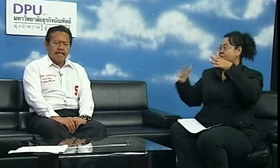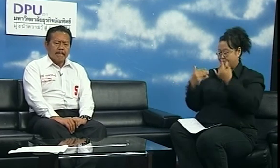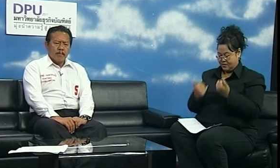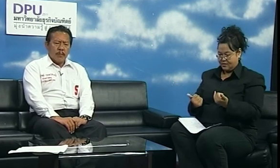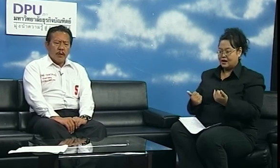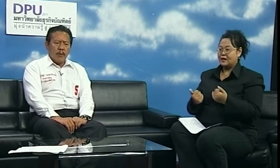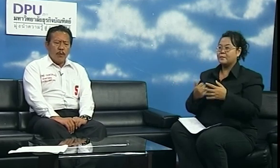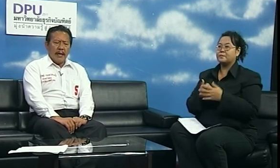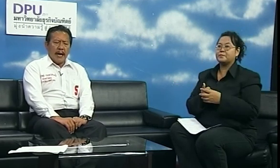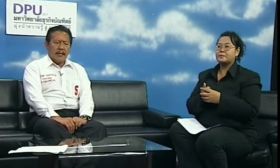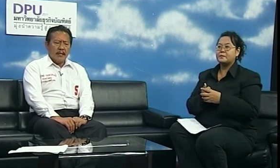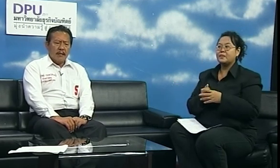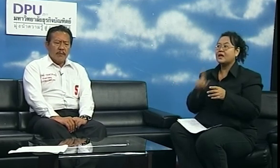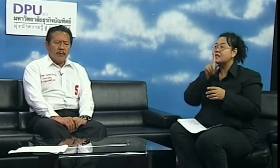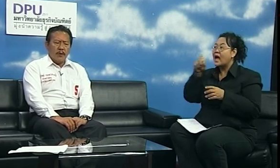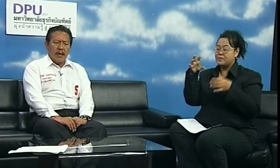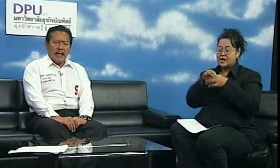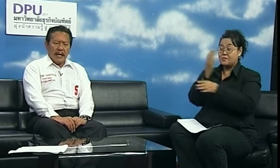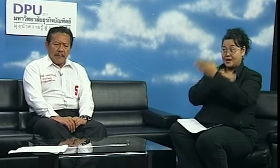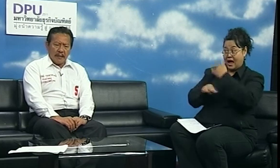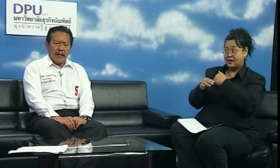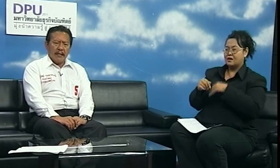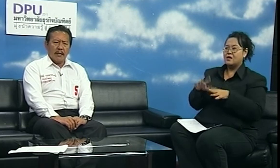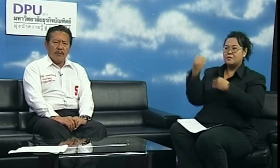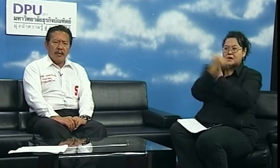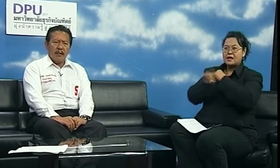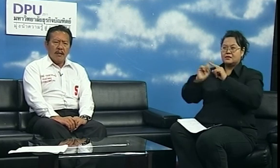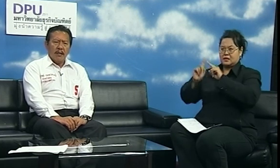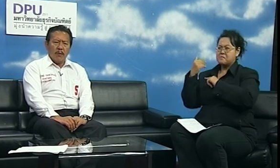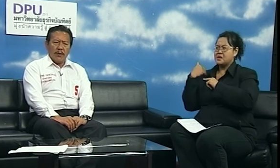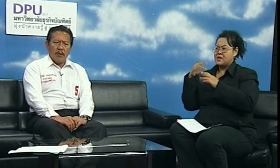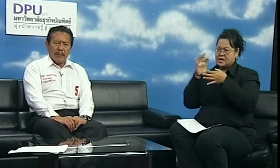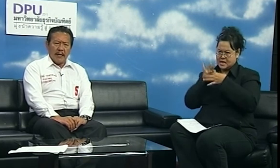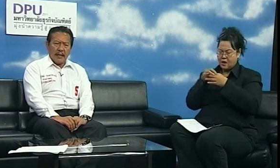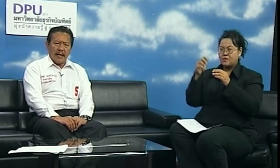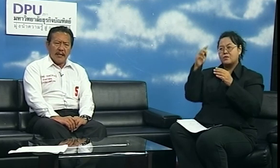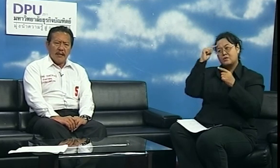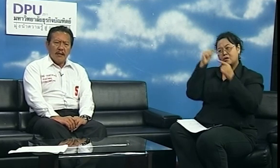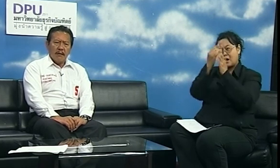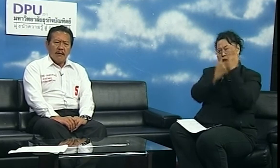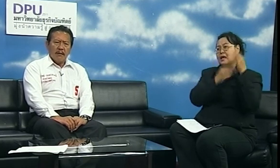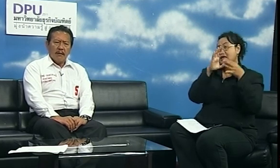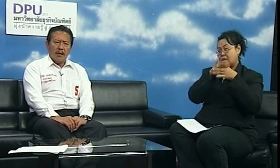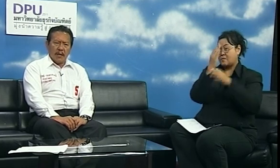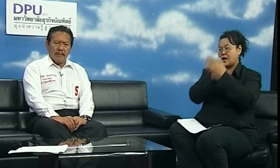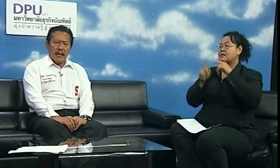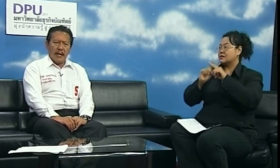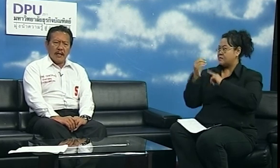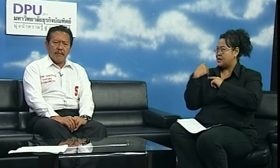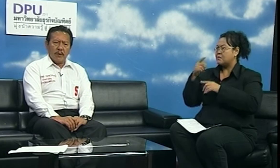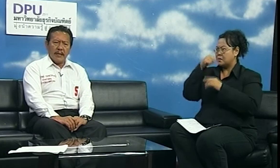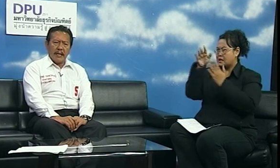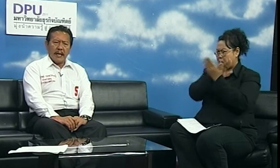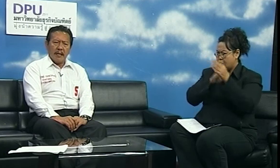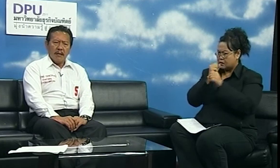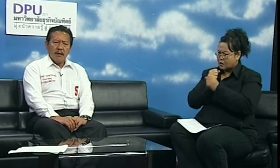การ...ของผวิการ ผมคิดว่าหลๆ ประเถ aşเหมือผมชื่อวประเทศไยเราทําอะไรให้